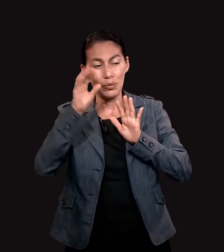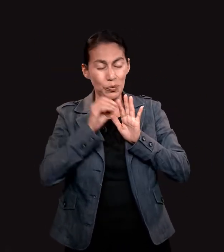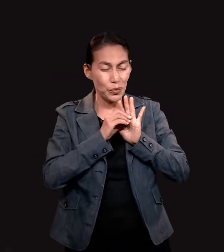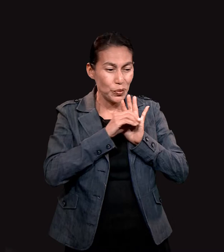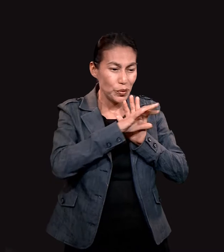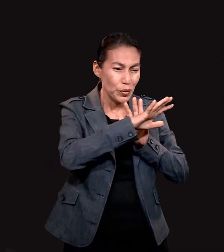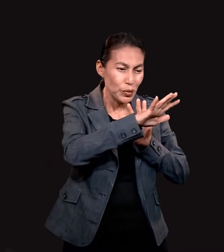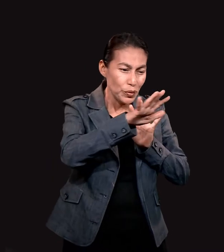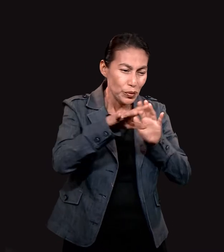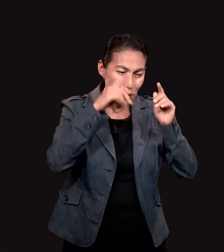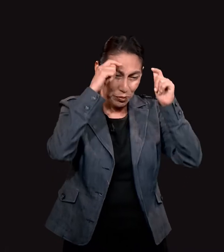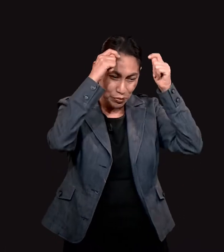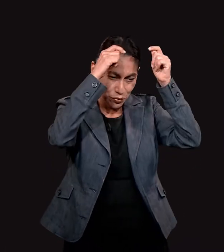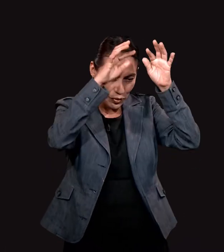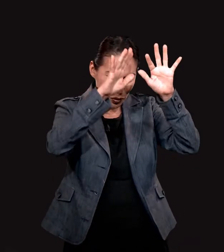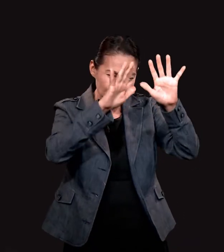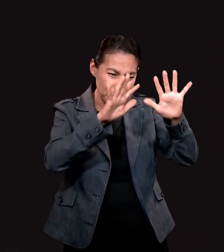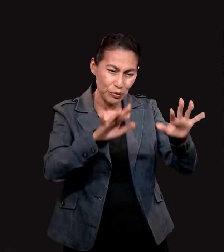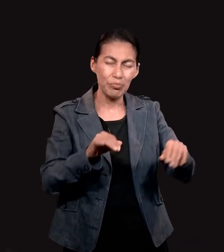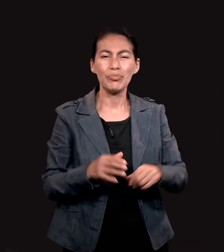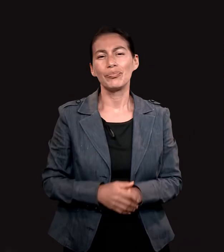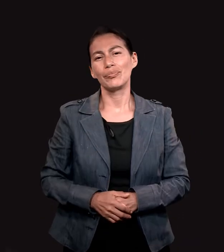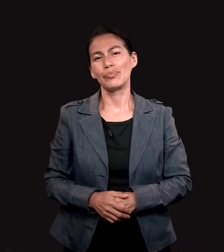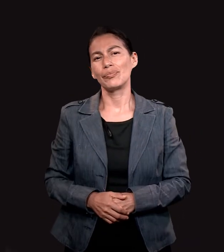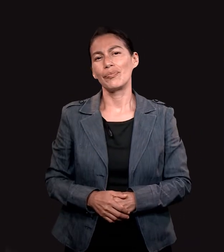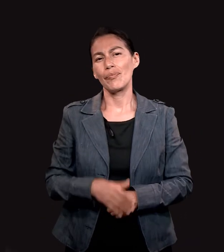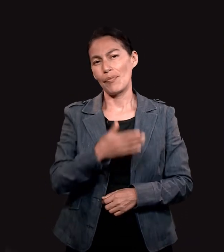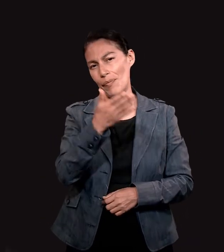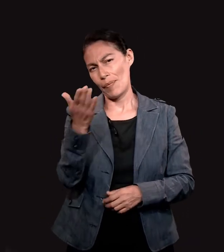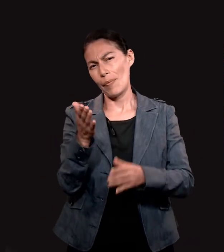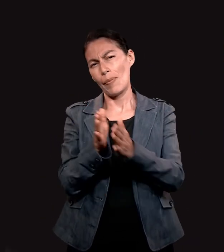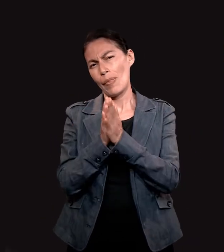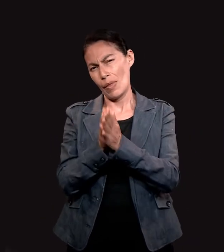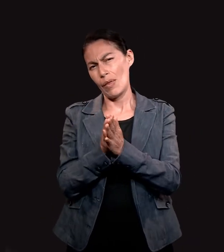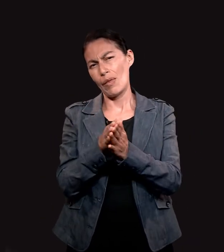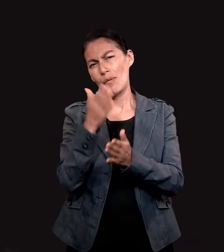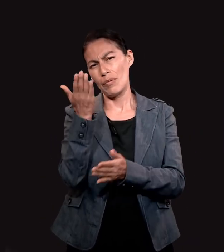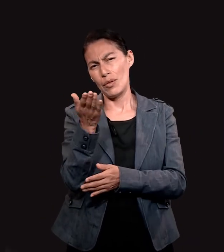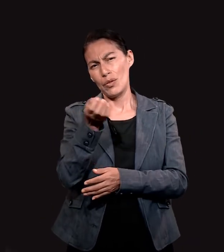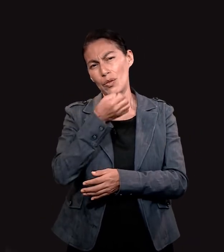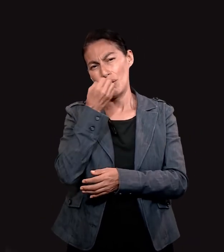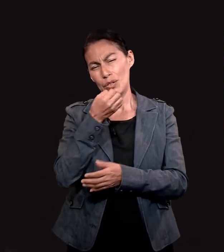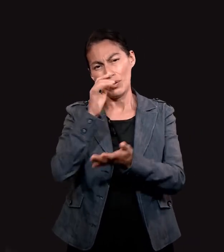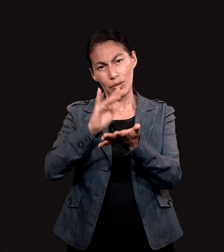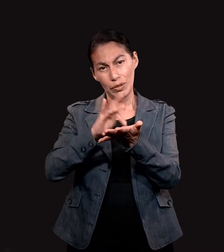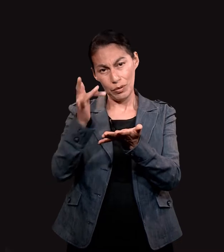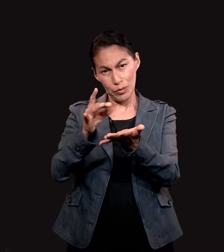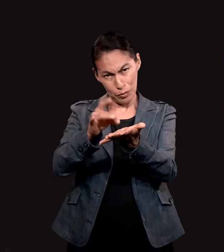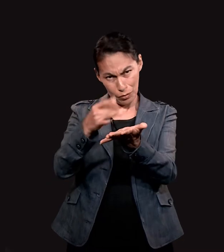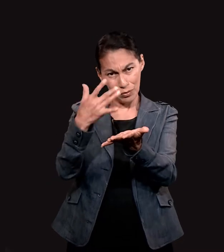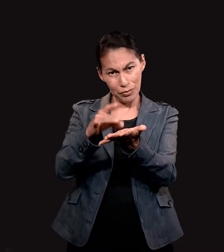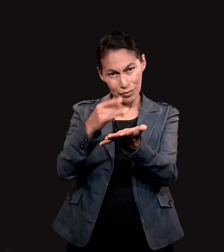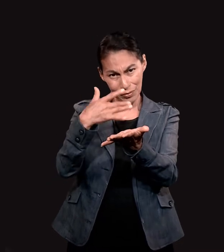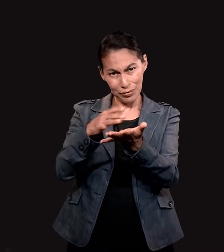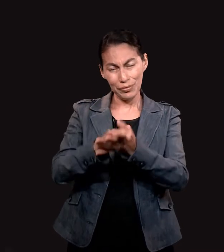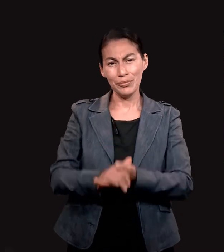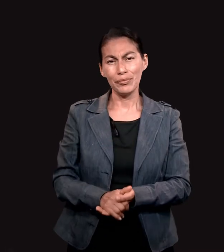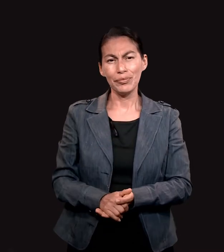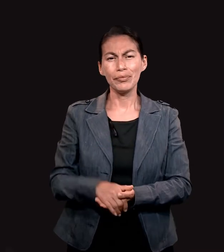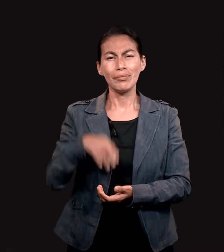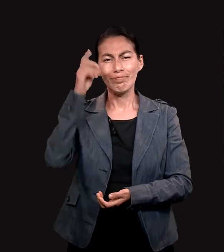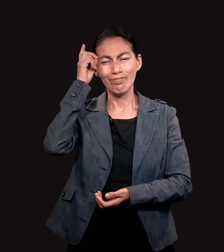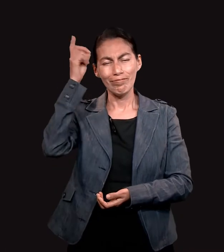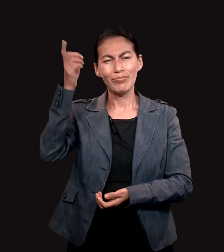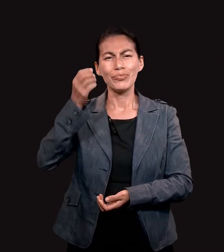invitamos a todos a que envíen sus agradecimientos y pedidos de oración a los medios que pasan en pantalla. Y sin